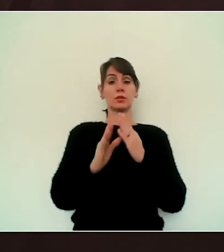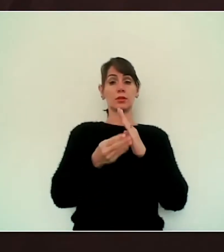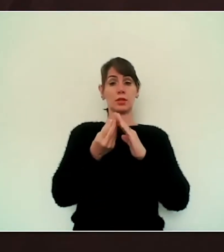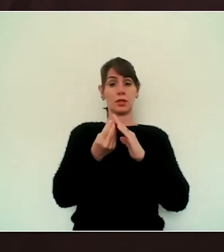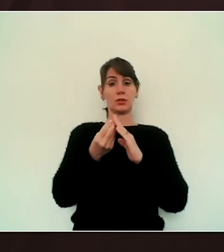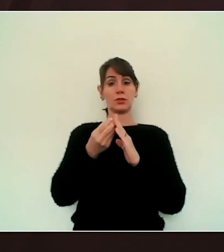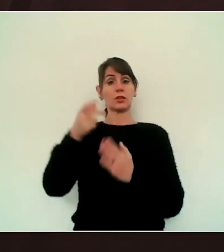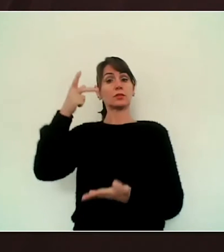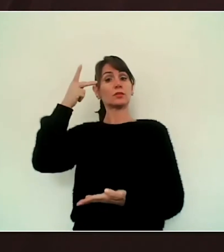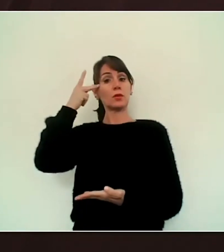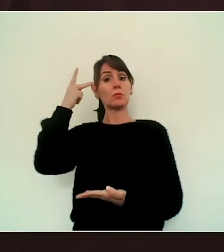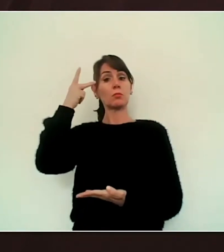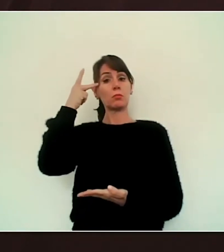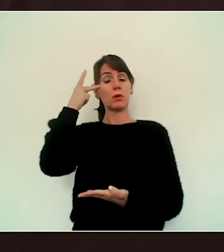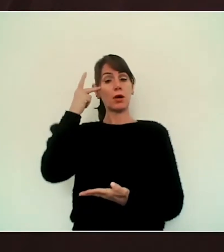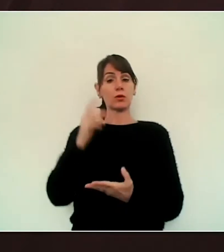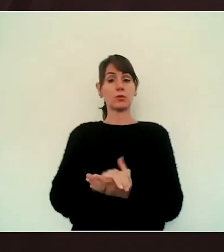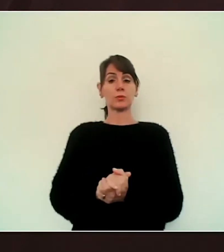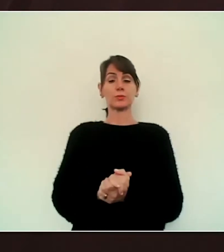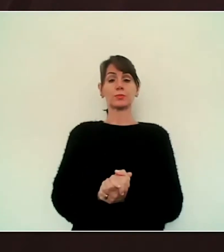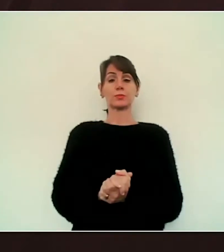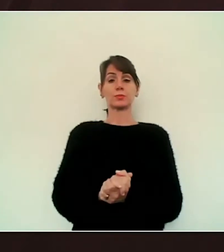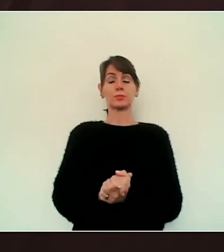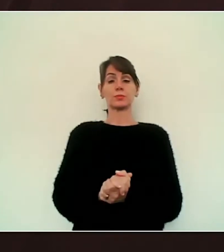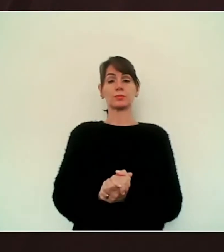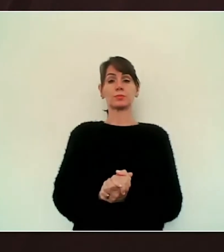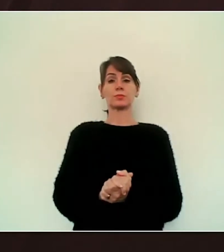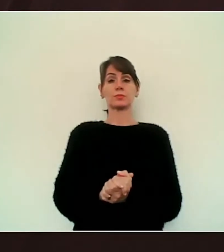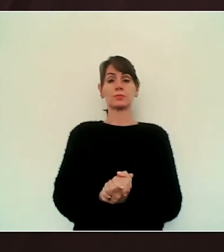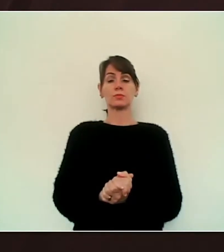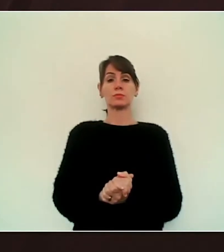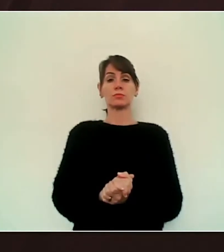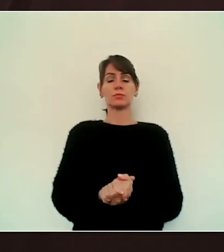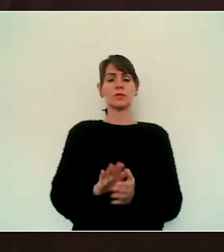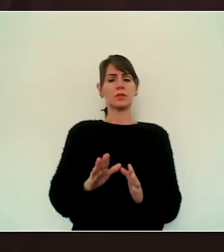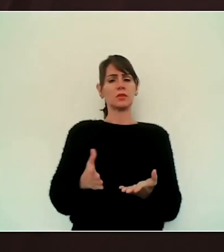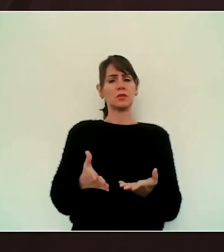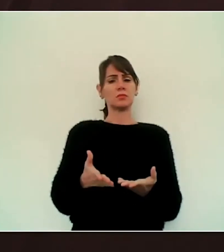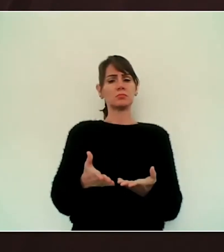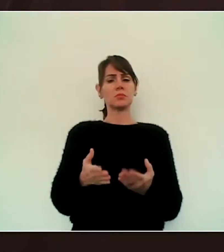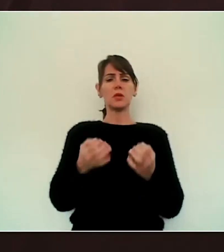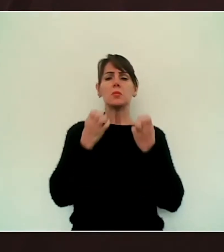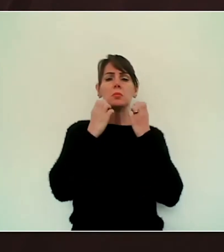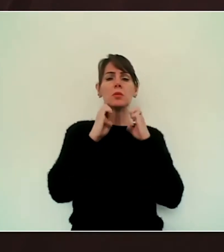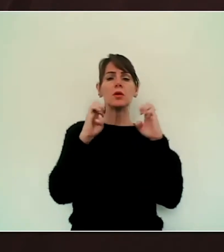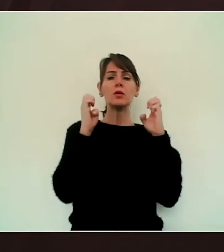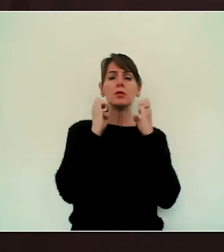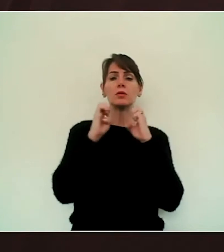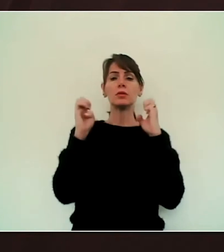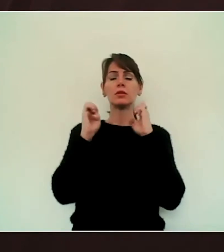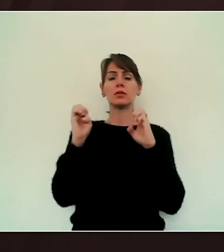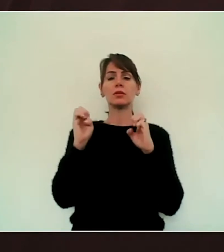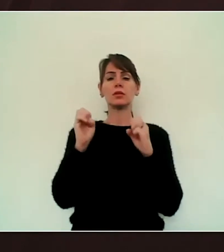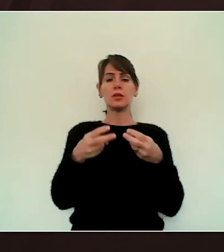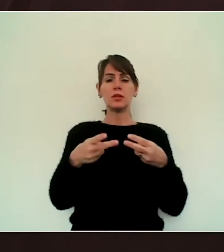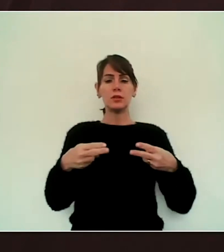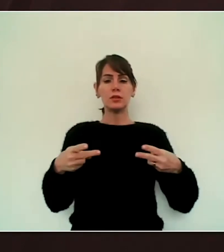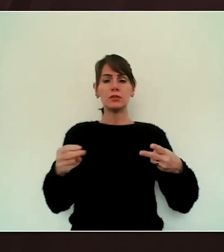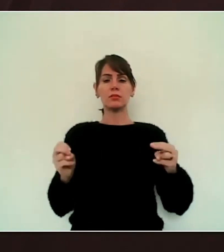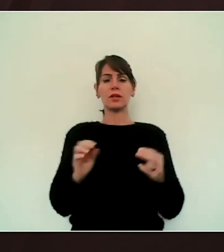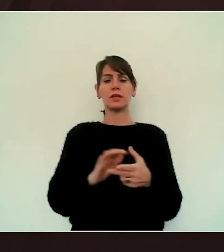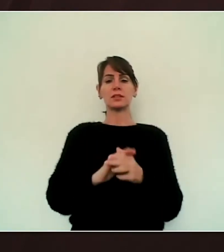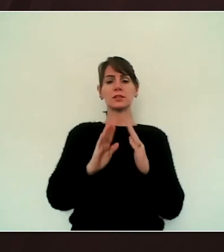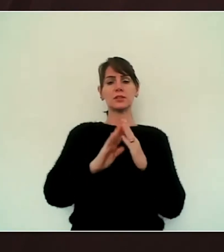igreja da capital do estado de São Paulo, e de repente nós pregamos o evangelho, surgiram várias igrejas, não é, ao redor,